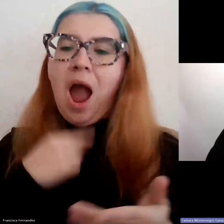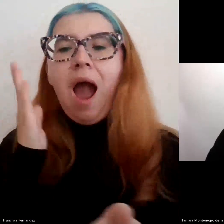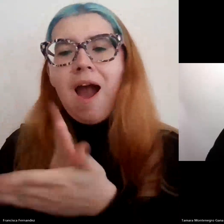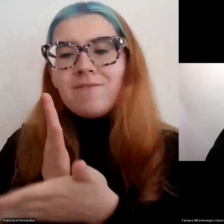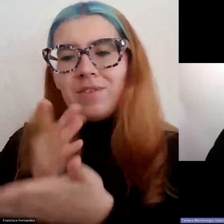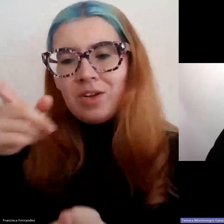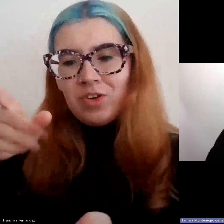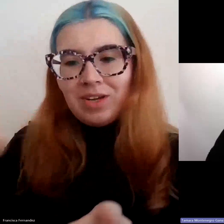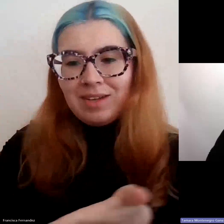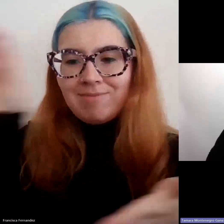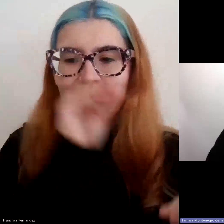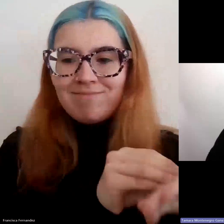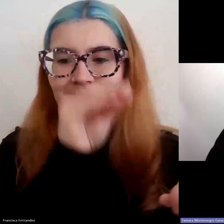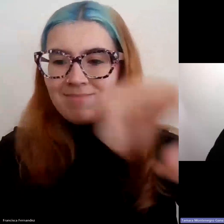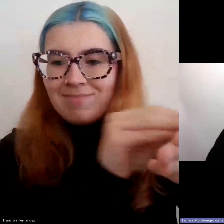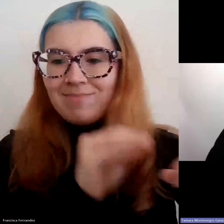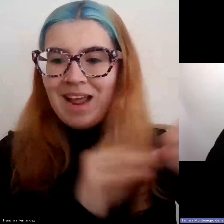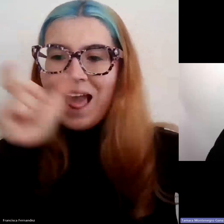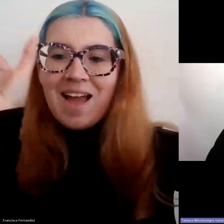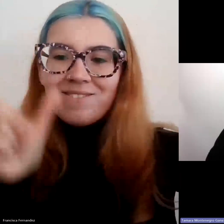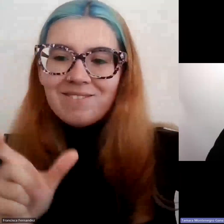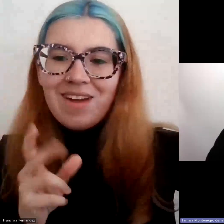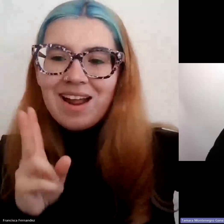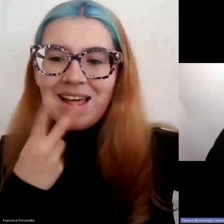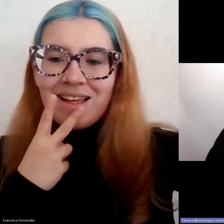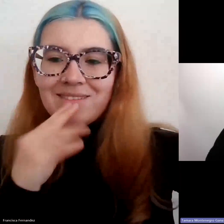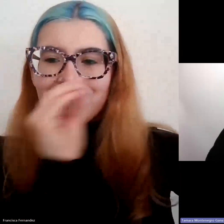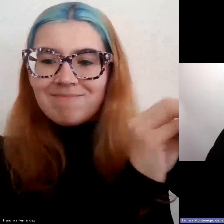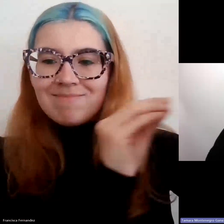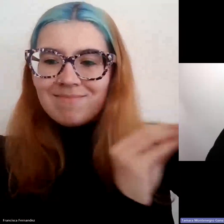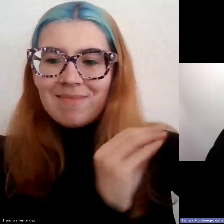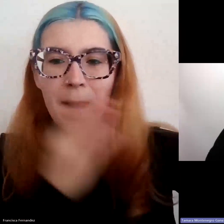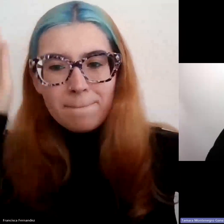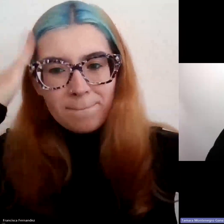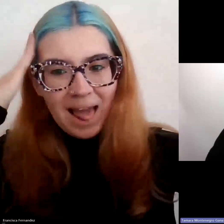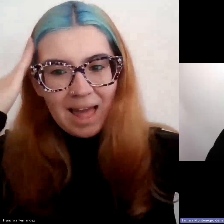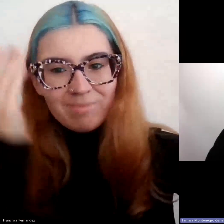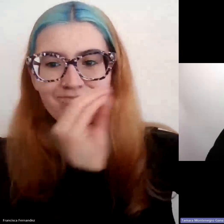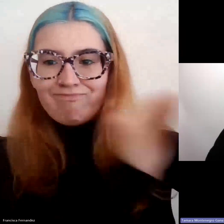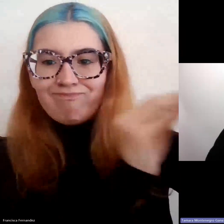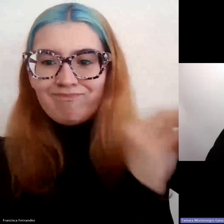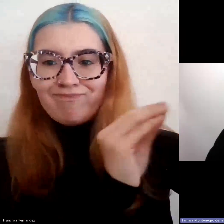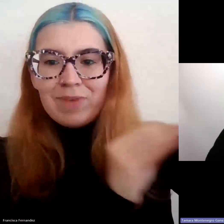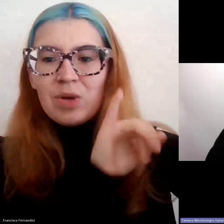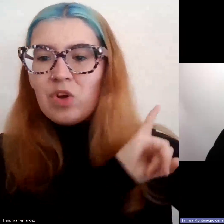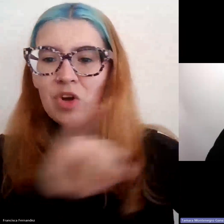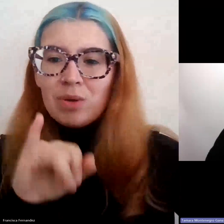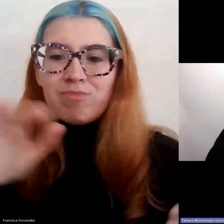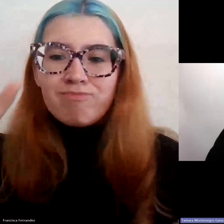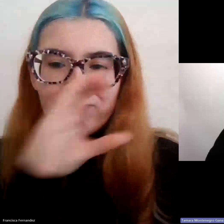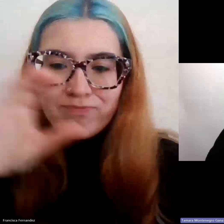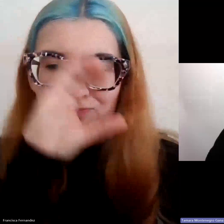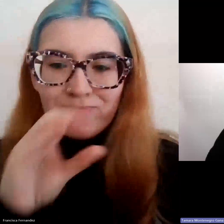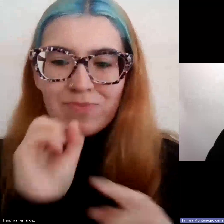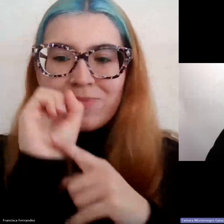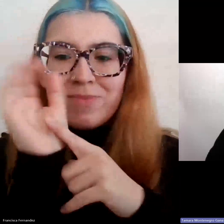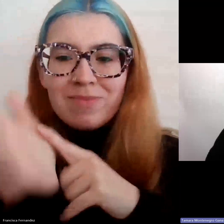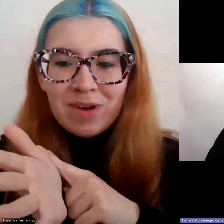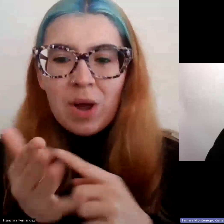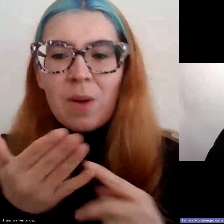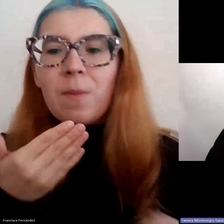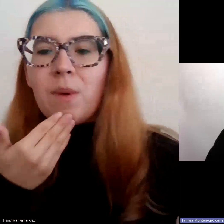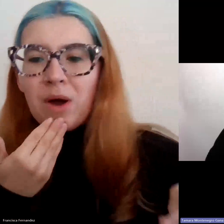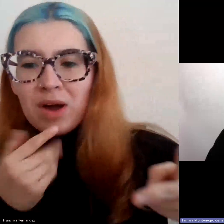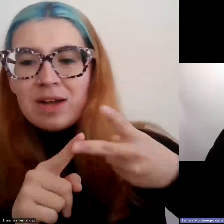veces es difícil, entonces en la escuela iban viendo el tema de la gramática, los verbos para poder